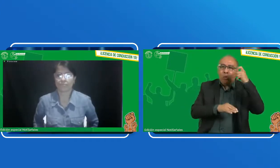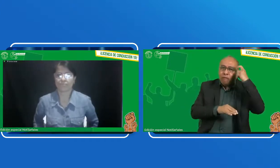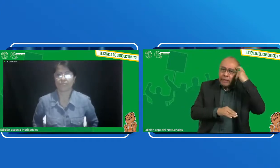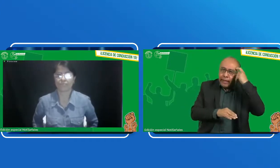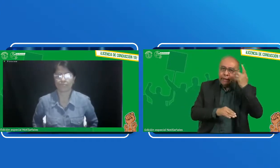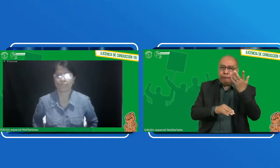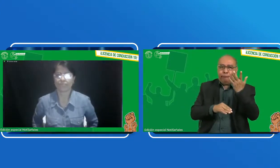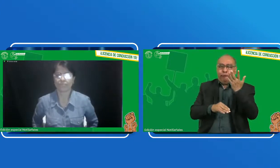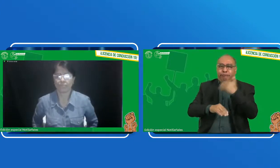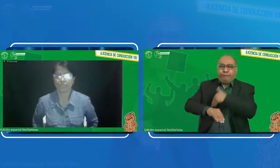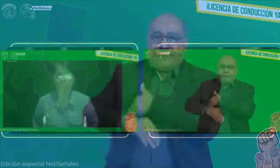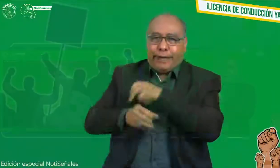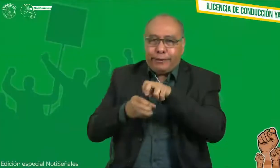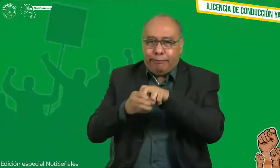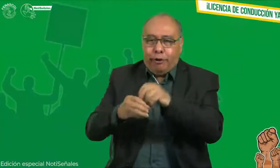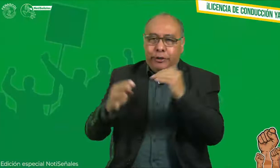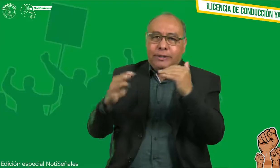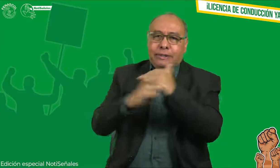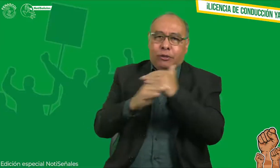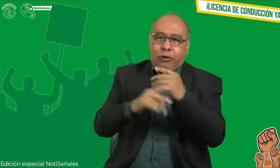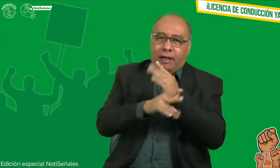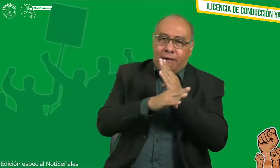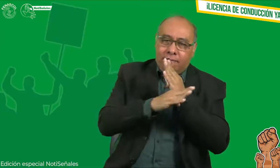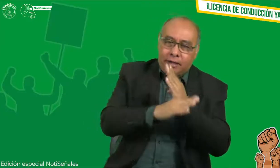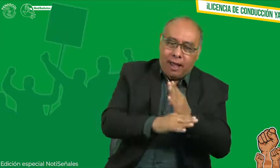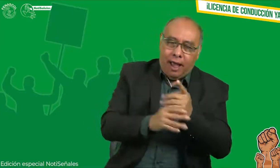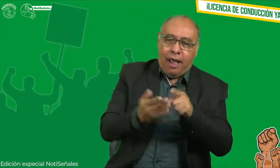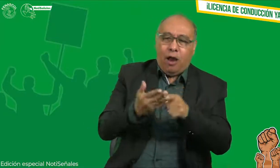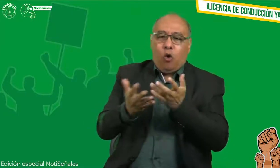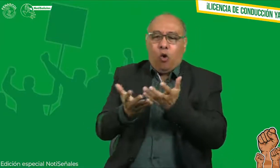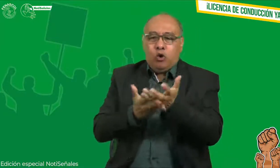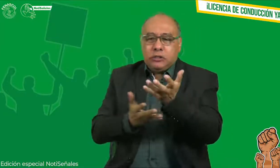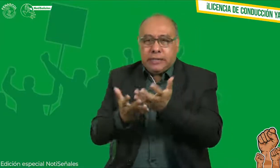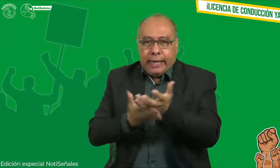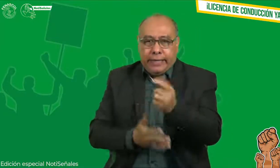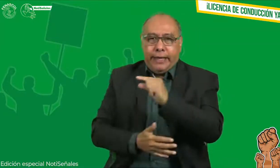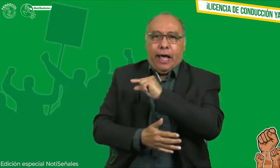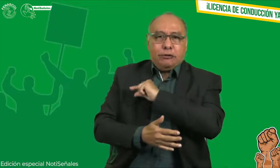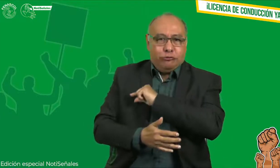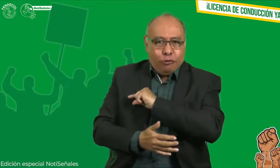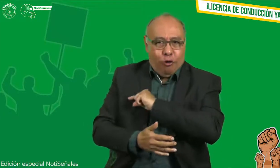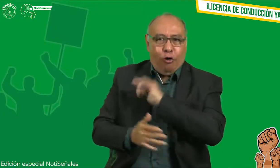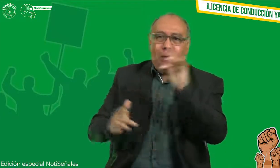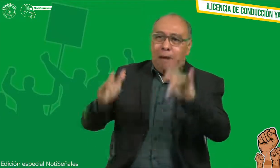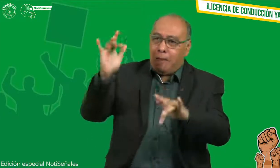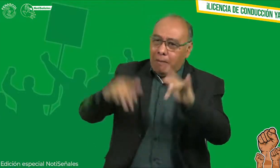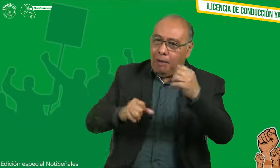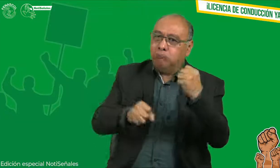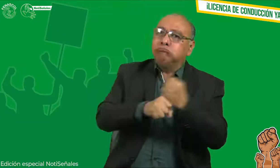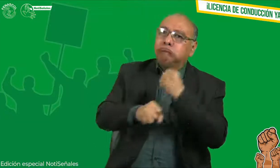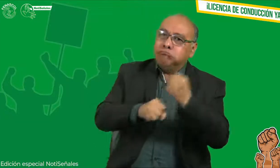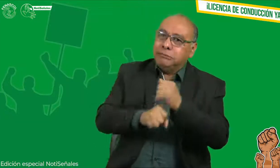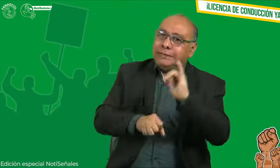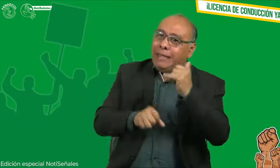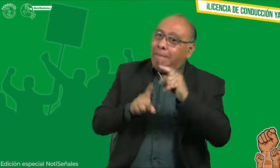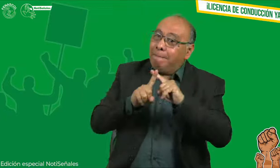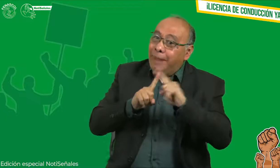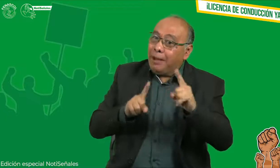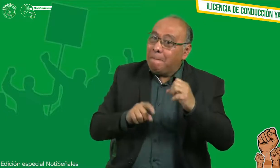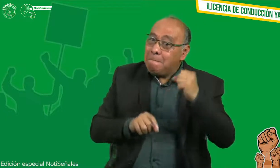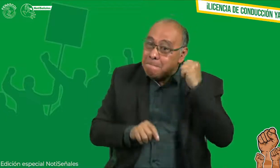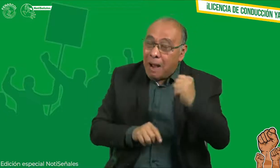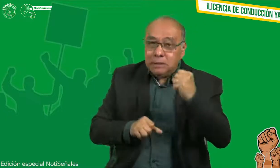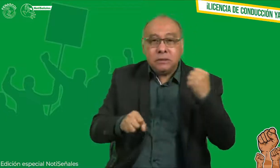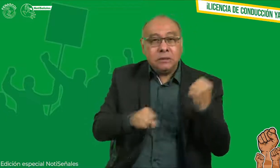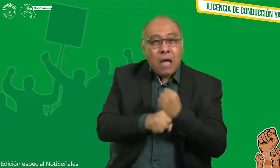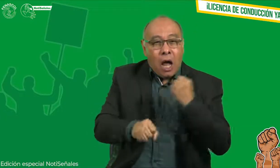Aplaudimos nuevamente el que ya salga la resolución, desde que las entidades de gobierno se dé esto. Efectivamente,